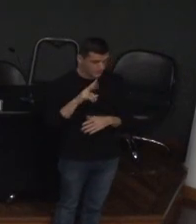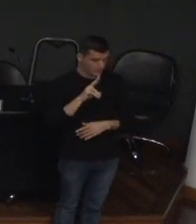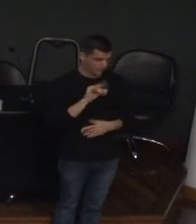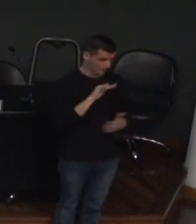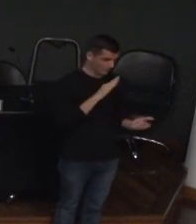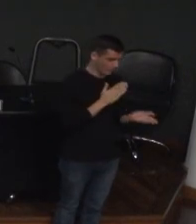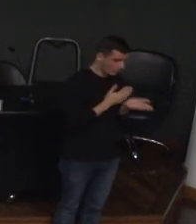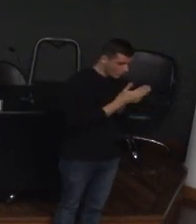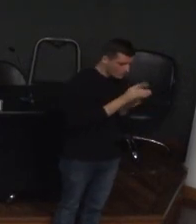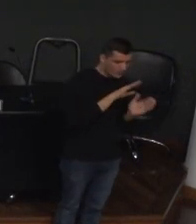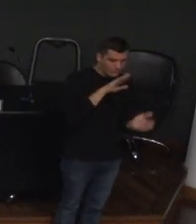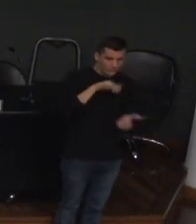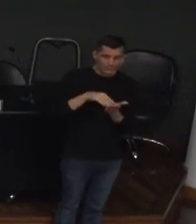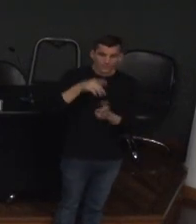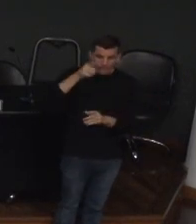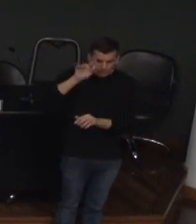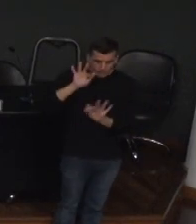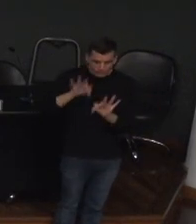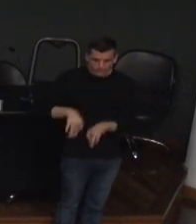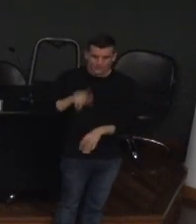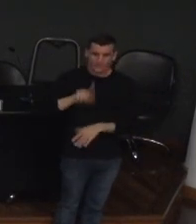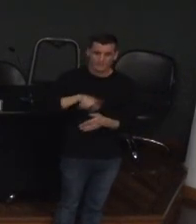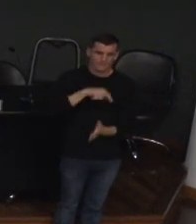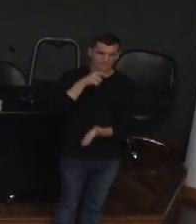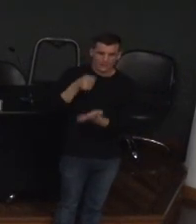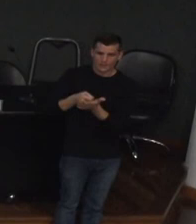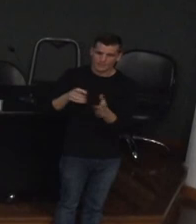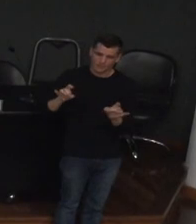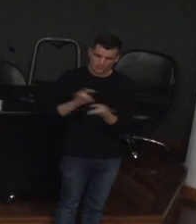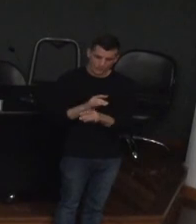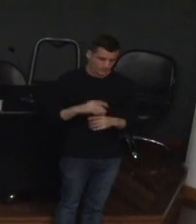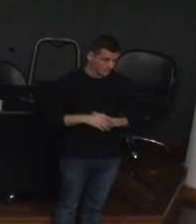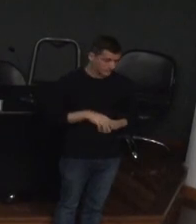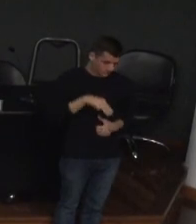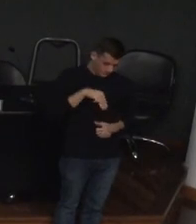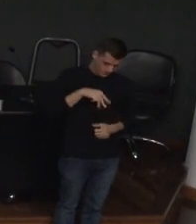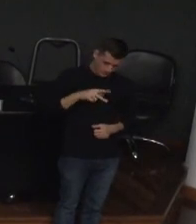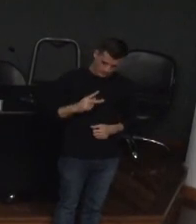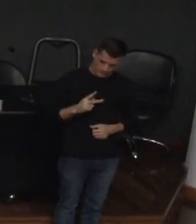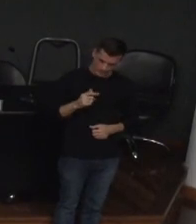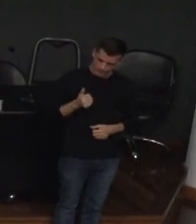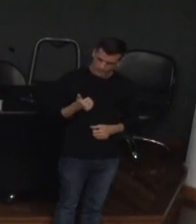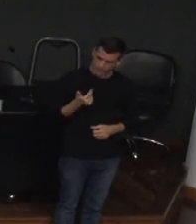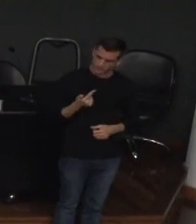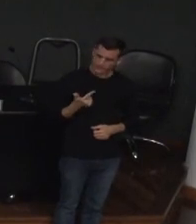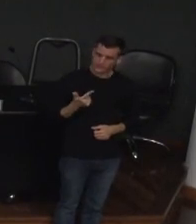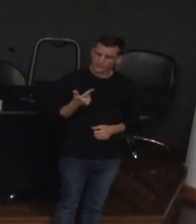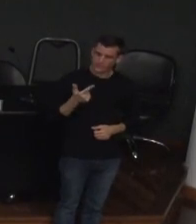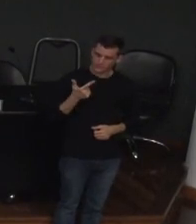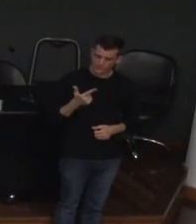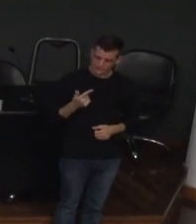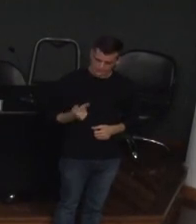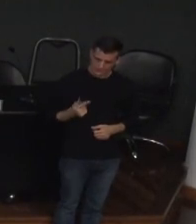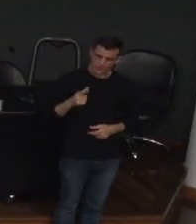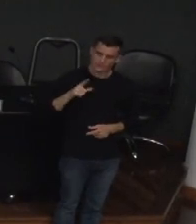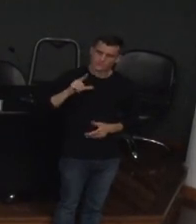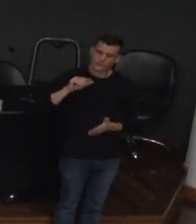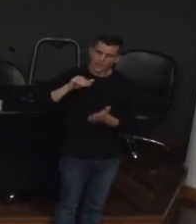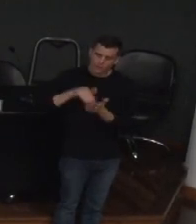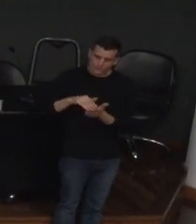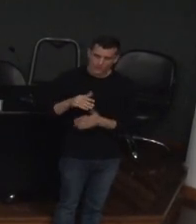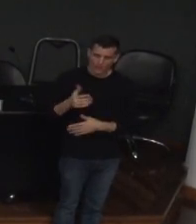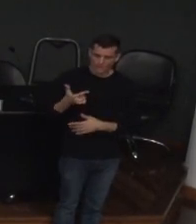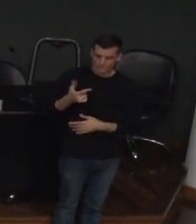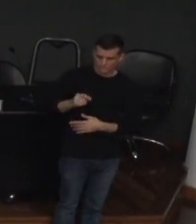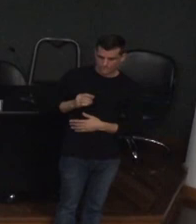legal... como a gente tem a MP 1167, que prorroga a 8666 até dia 30 de dezembro, se for licitado, feito o concurso com base